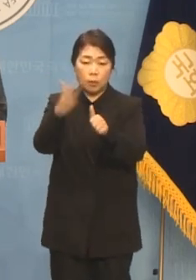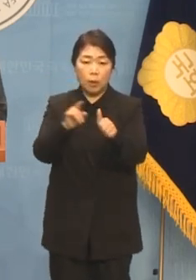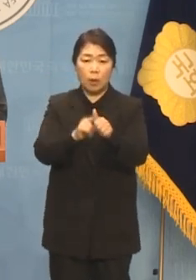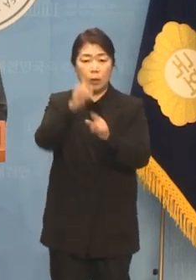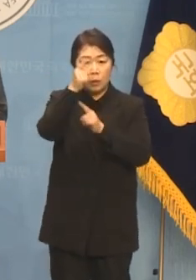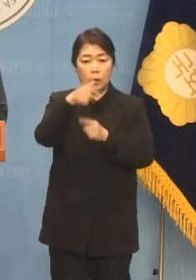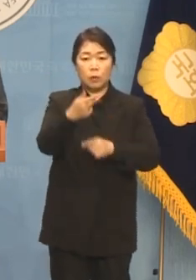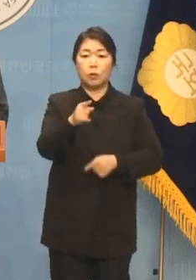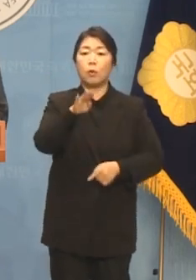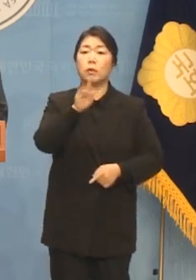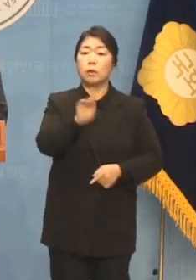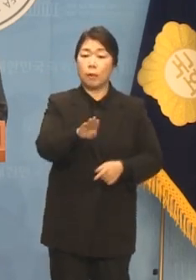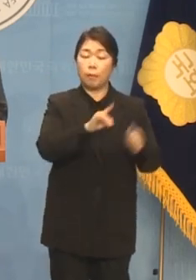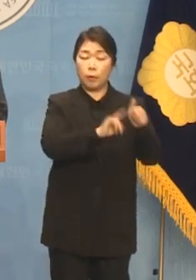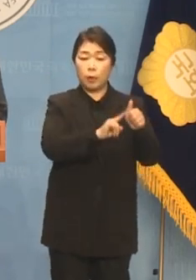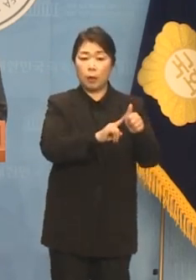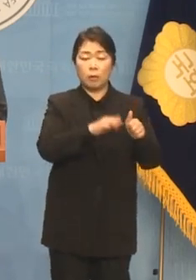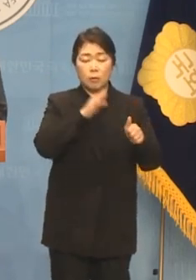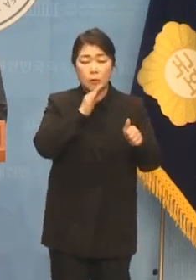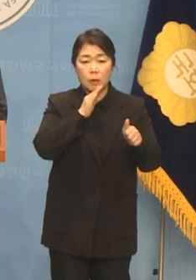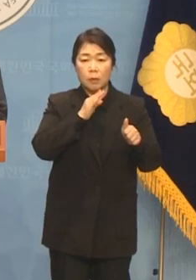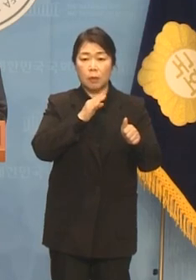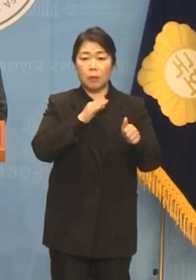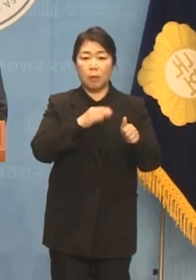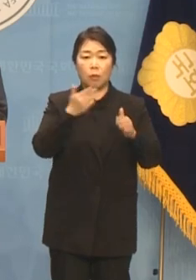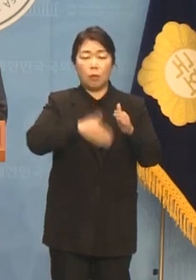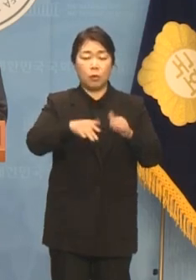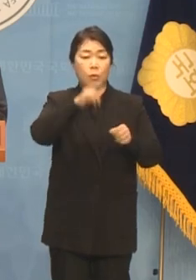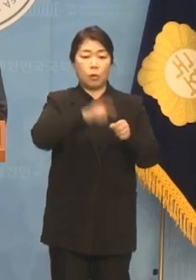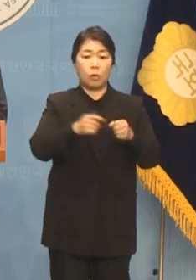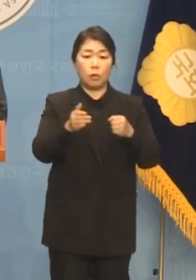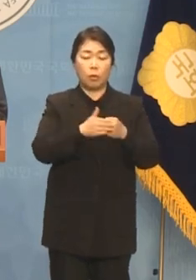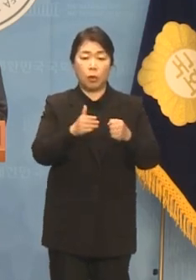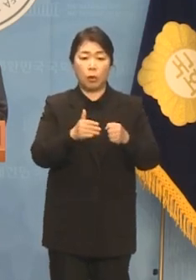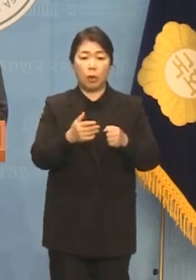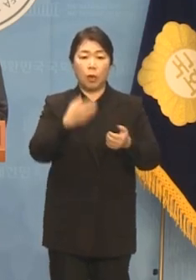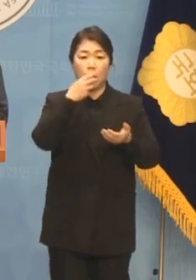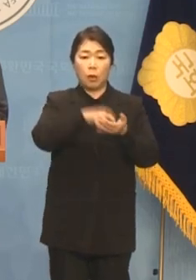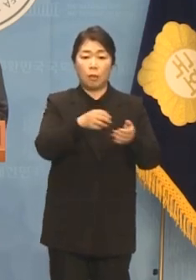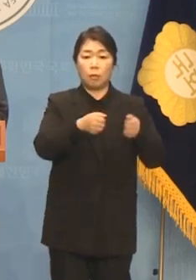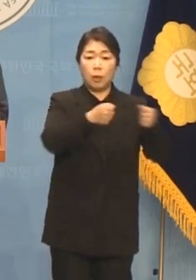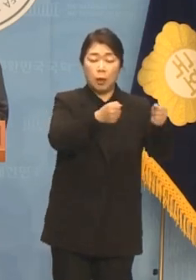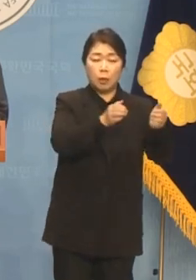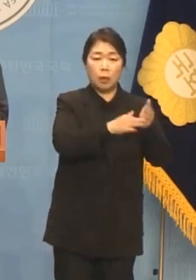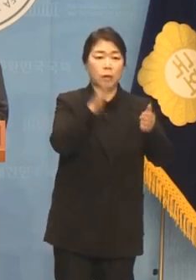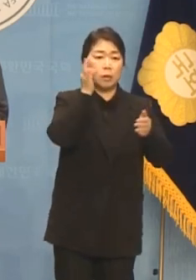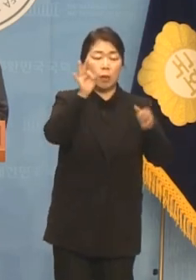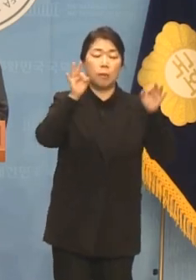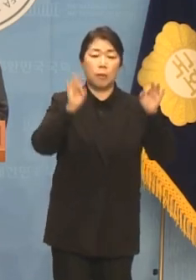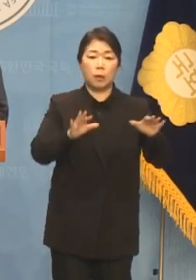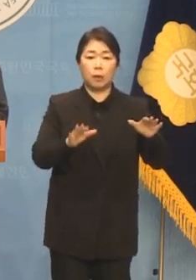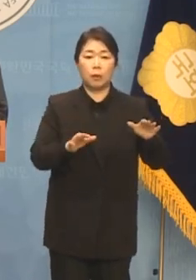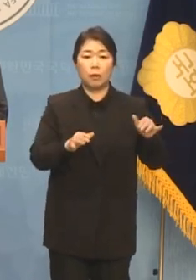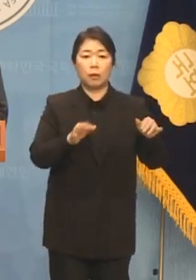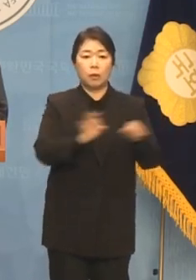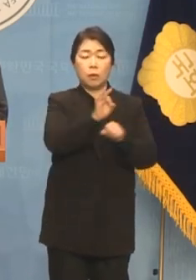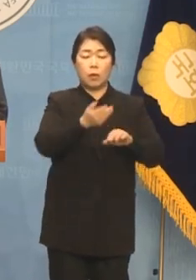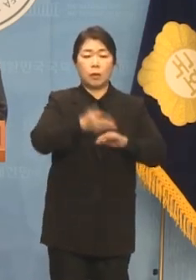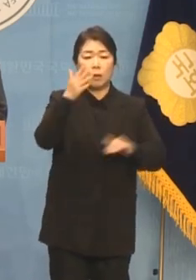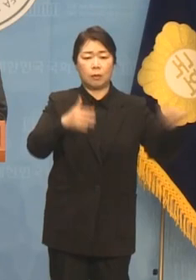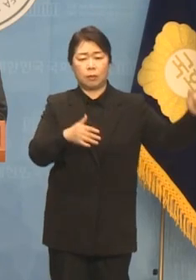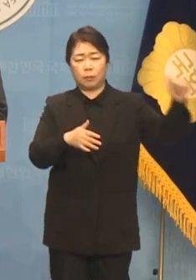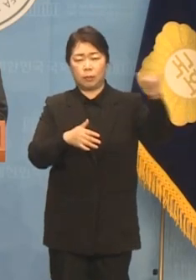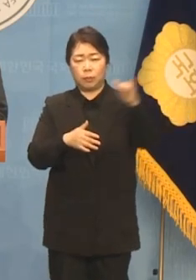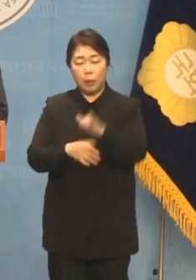대사가 공무 때문에 부임 11일 만에 10시간도 넘는 비행기를 타고 들어왔다는 것에 동의하는 국민이